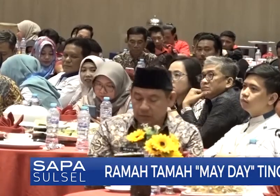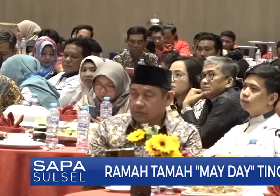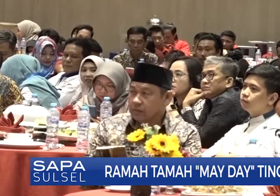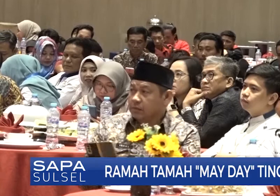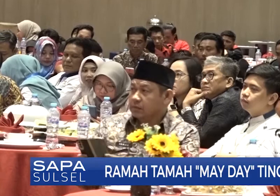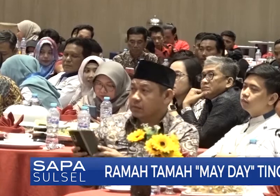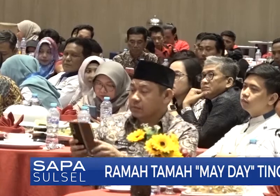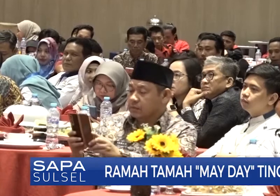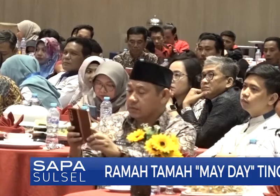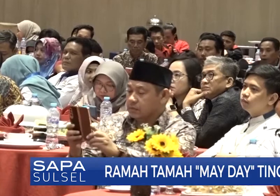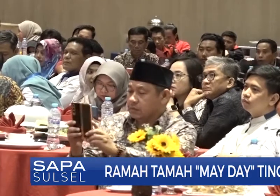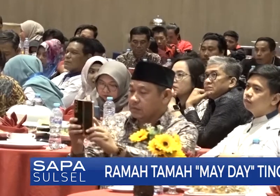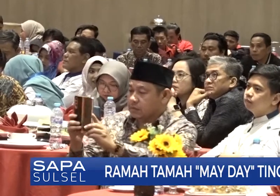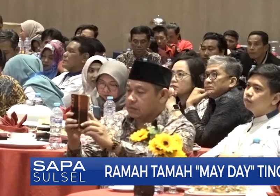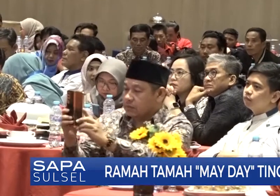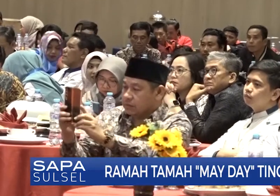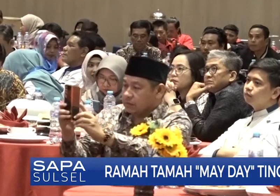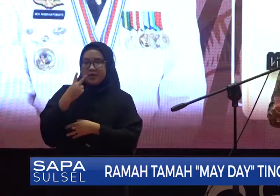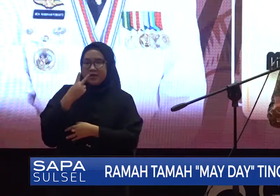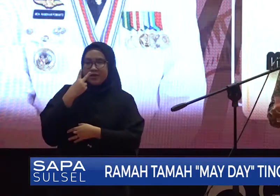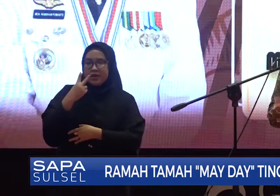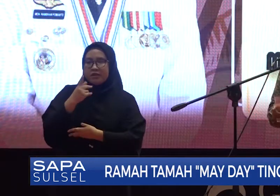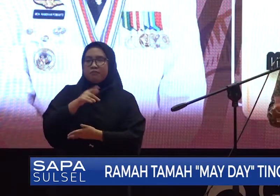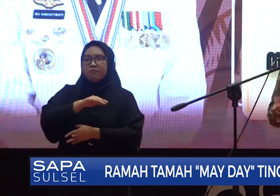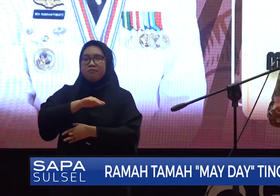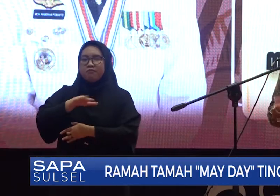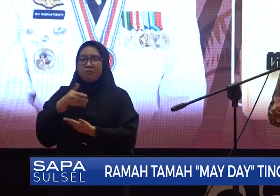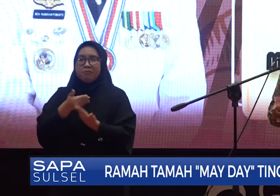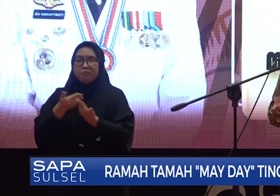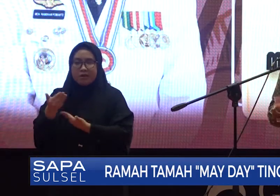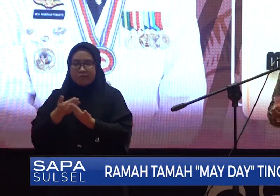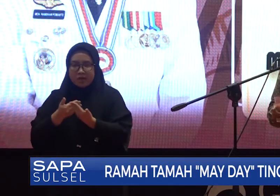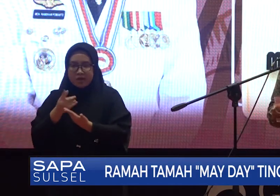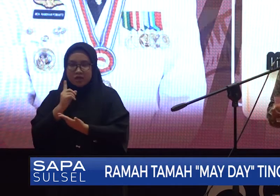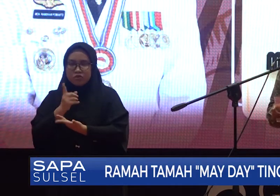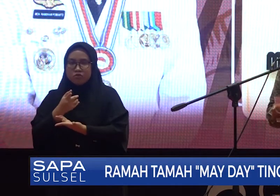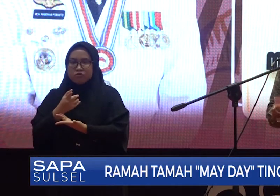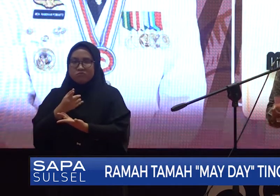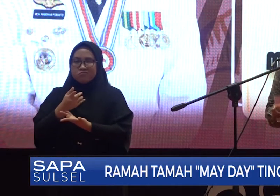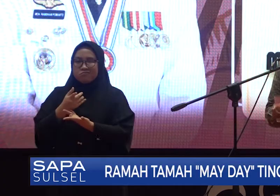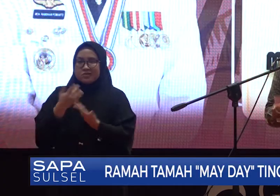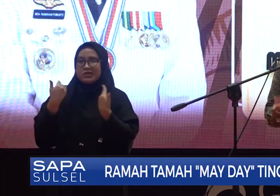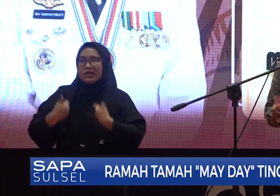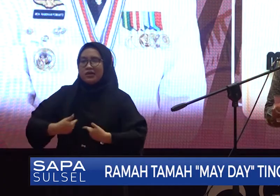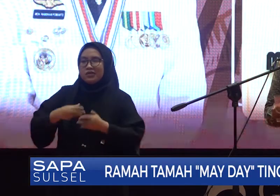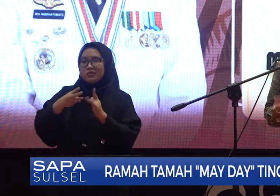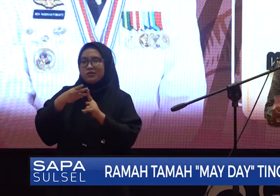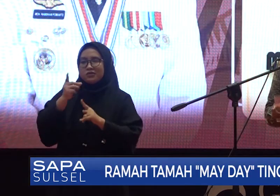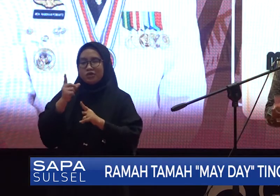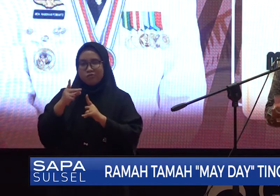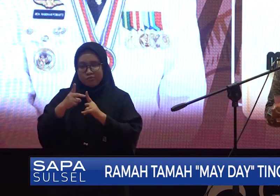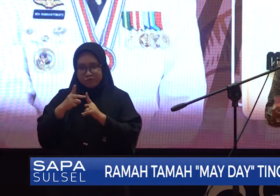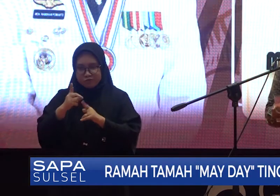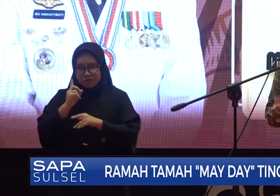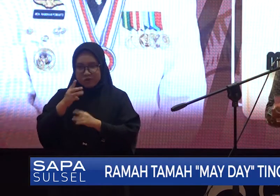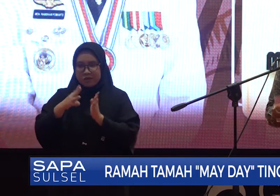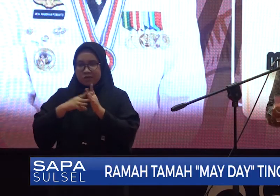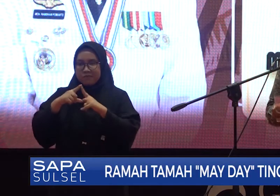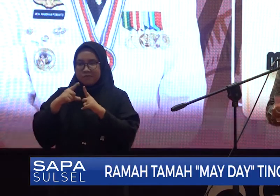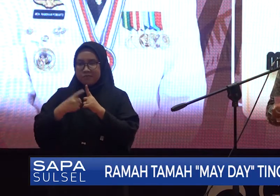menzooming atau memotret Bagaimana nasib buruh pada tahun ini Mayday